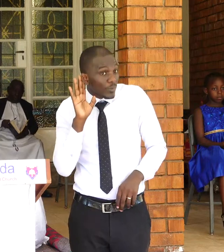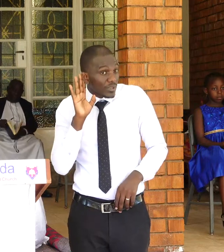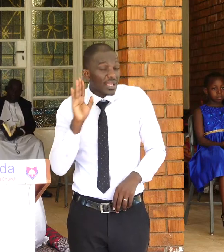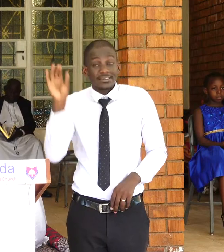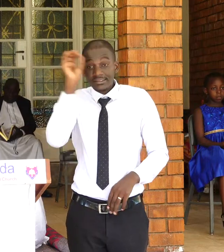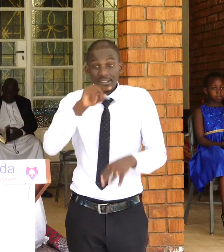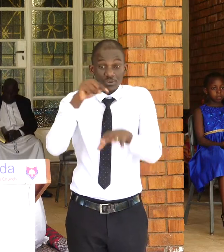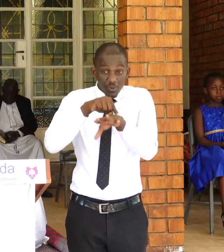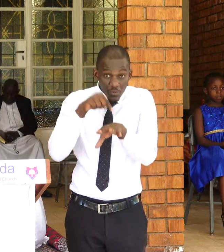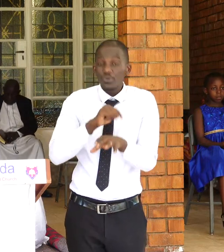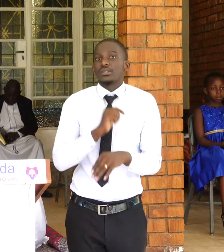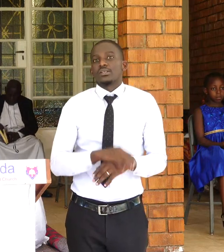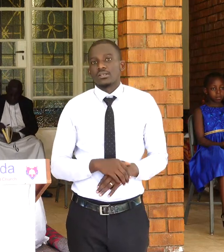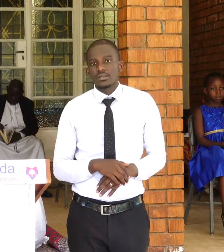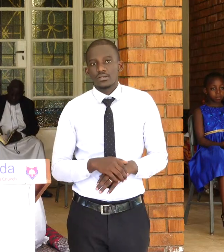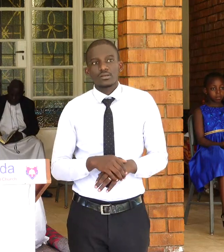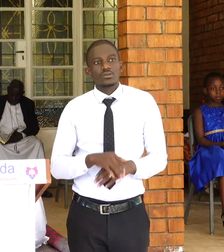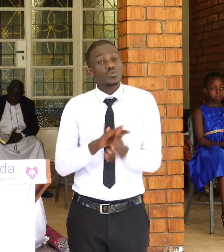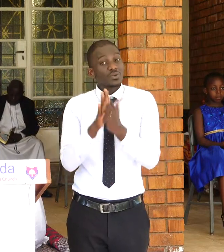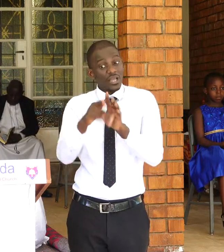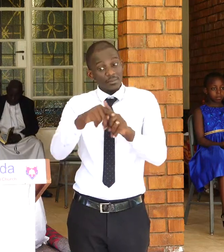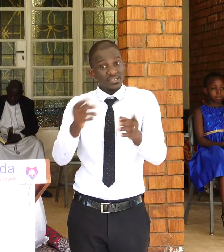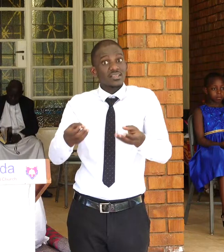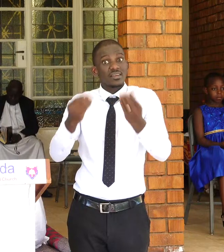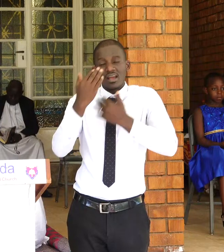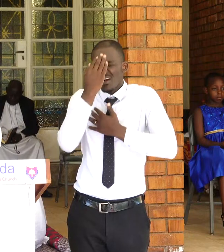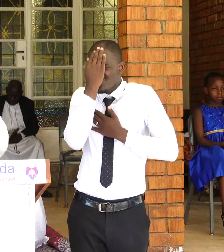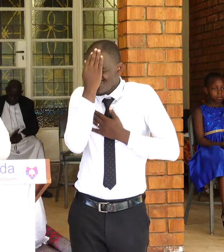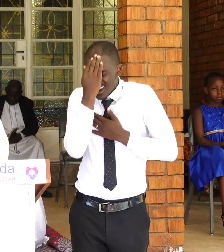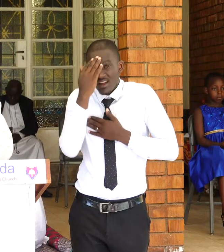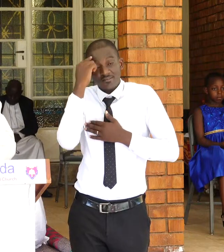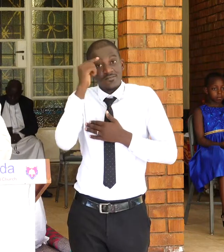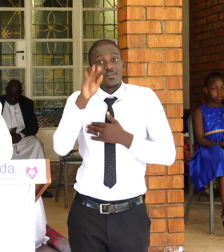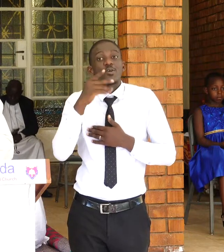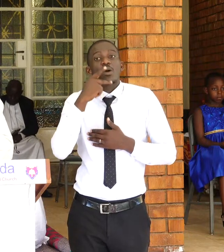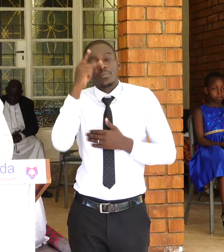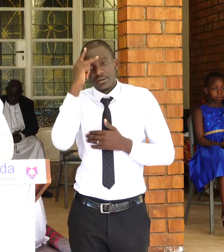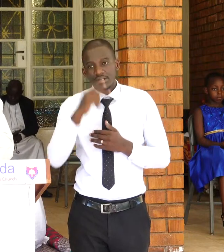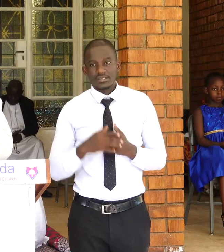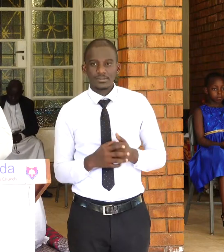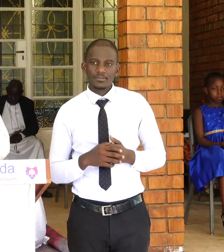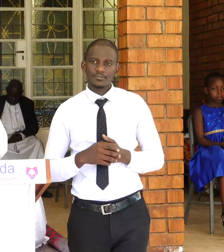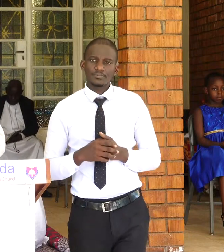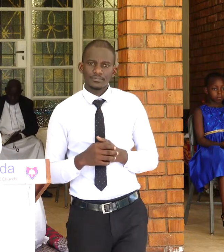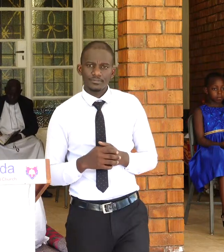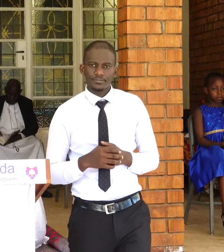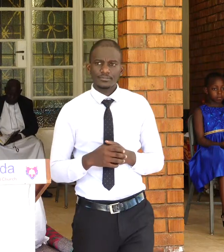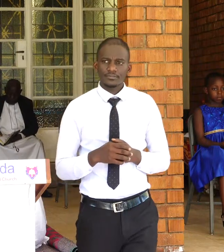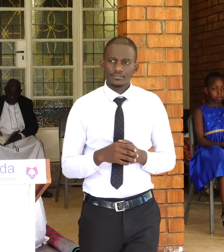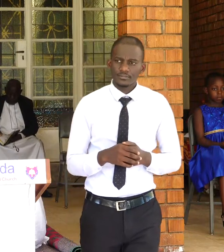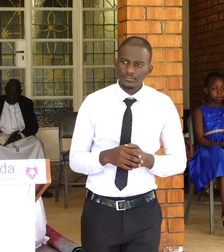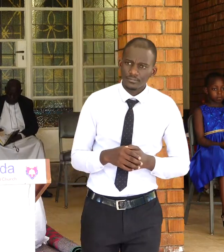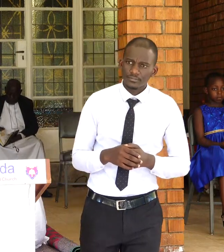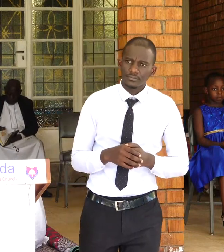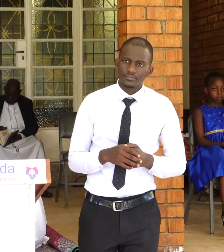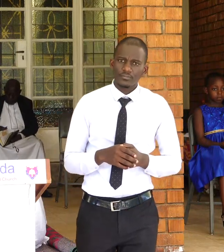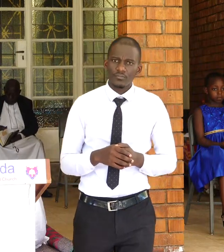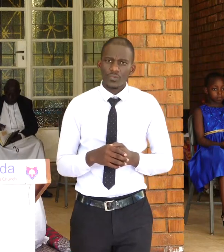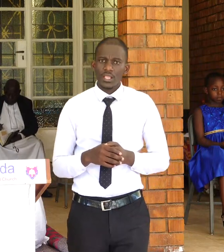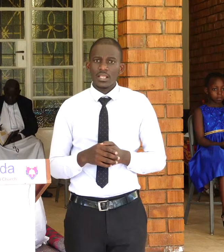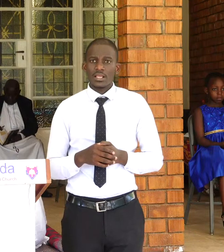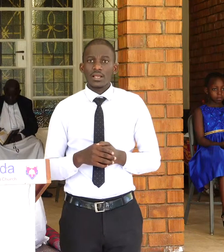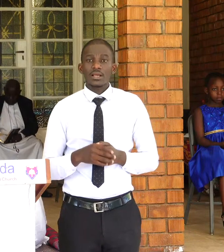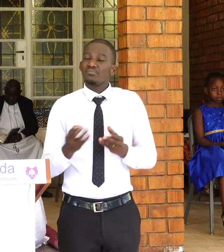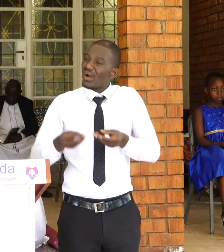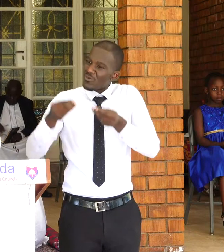obudde bunoonye, afazaali ebeere saddaaka egonda ku lw'abazadde bo. bawe bazadde bo